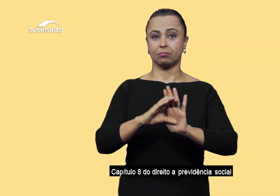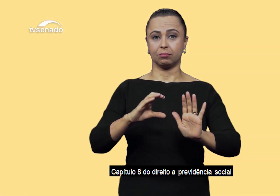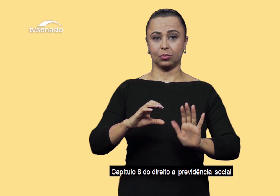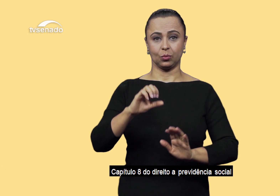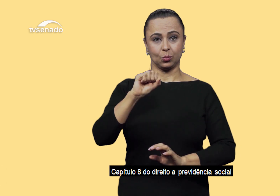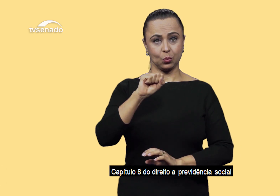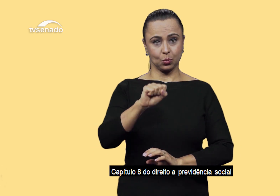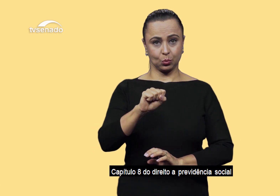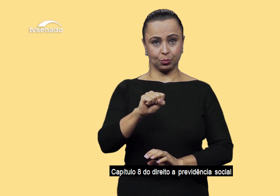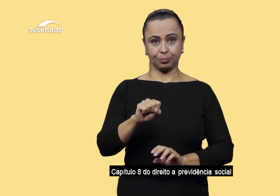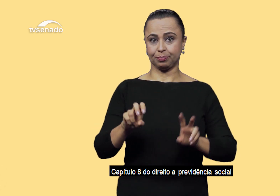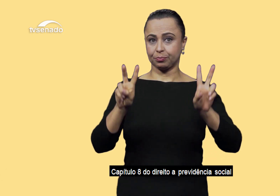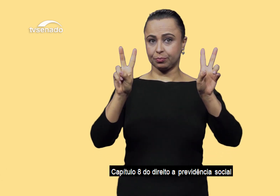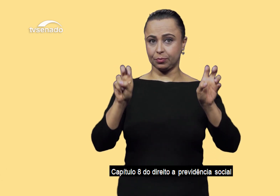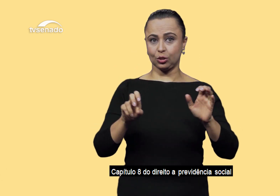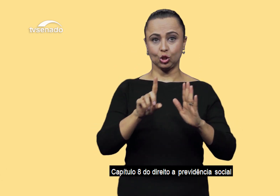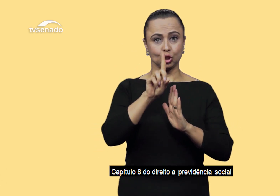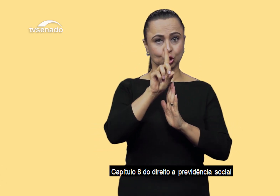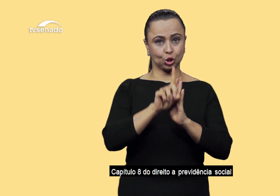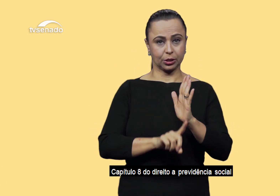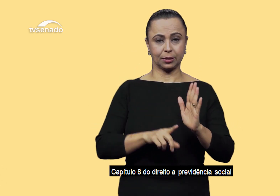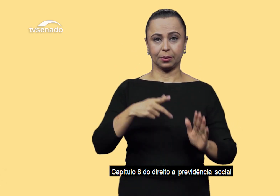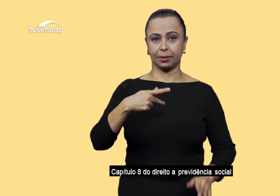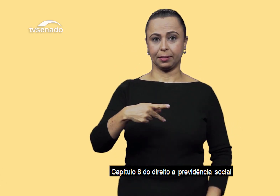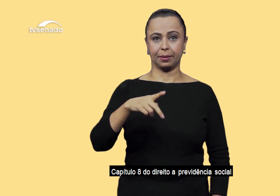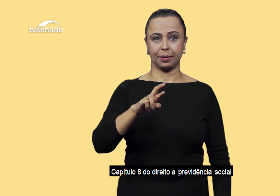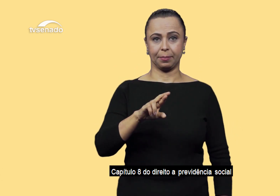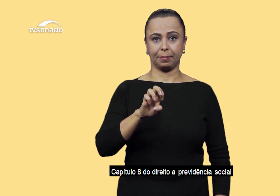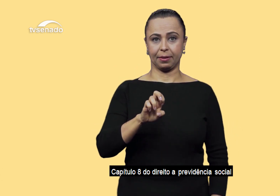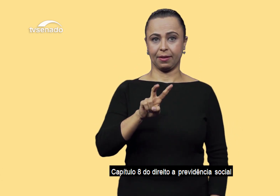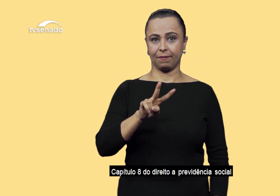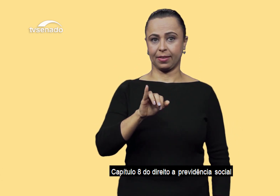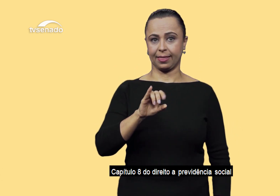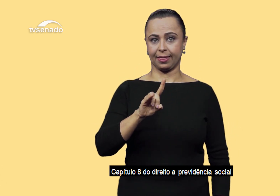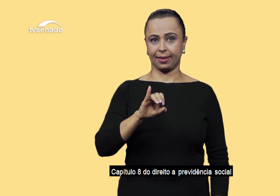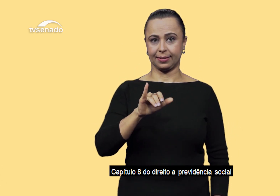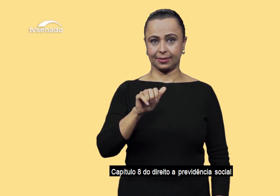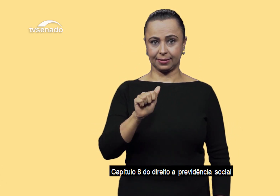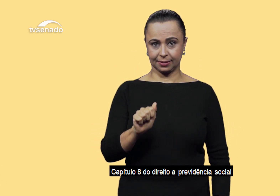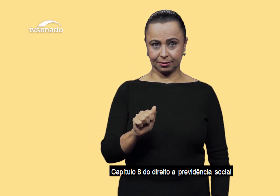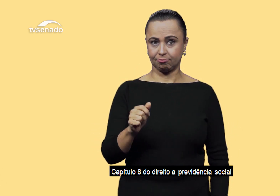Capítulo 8 Do direito à previdência social